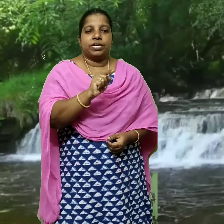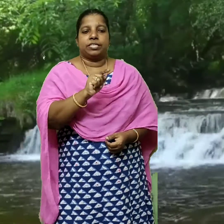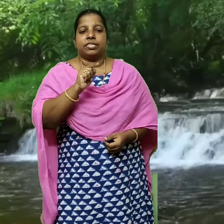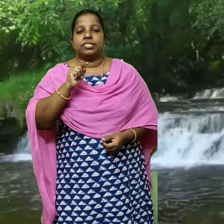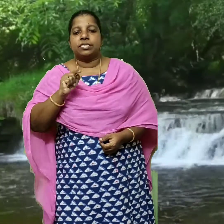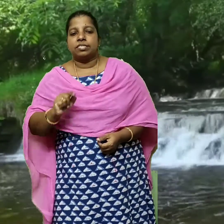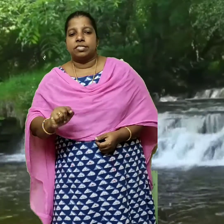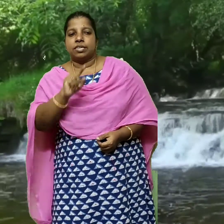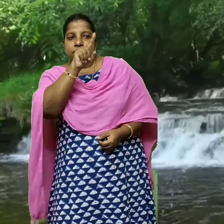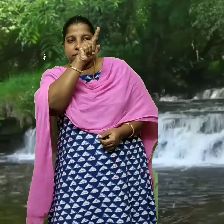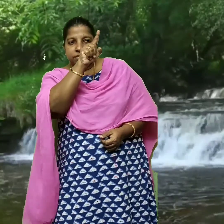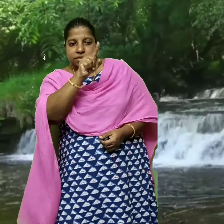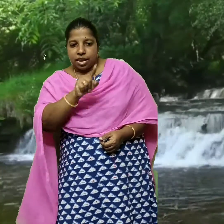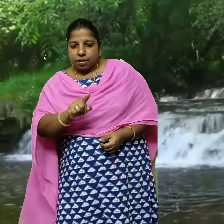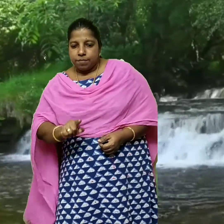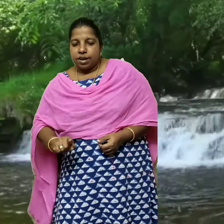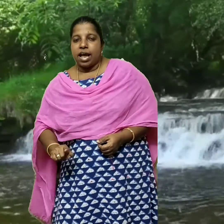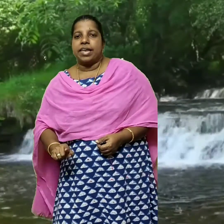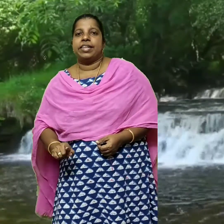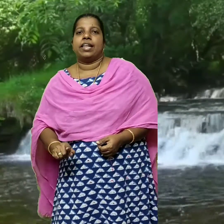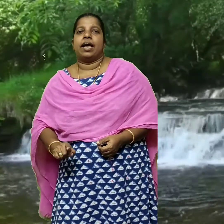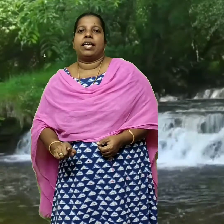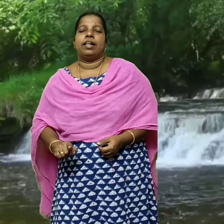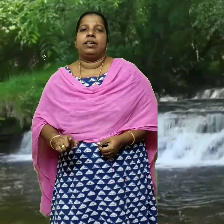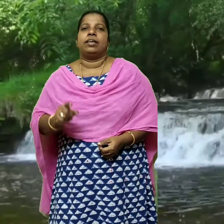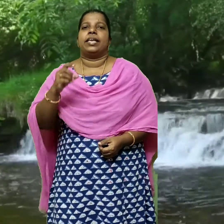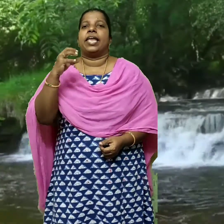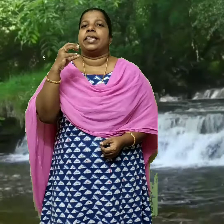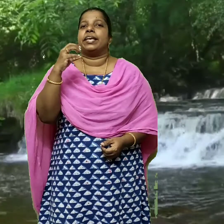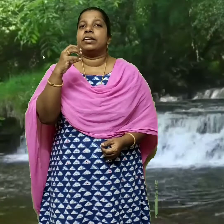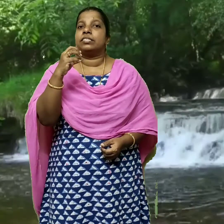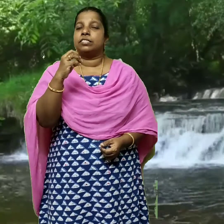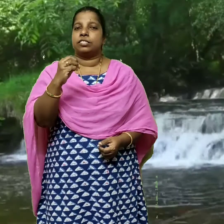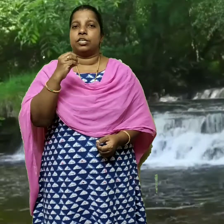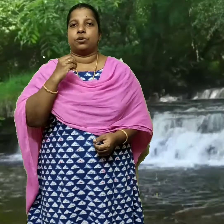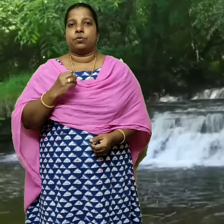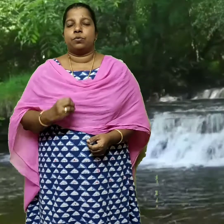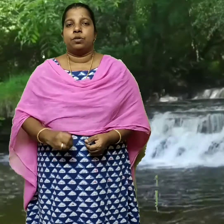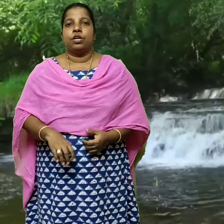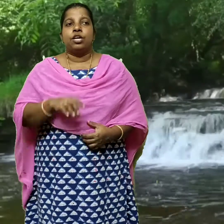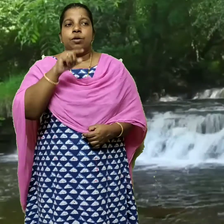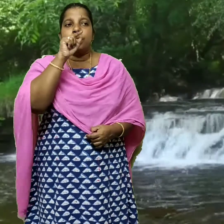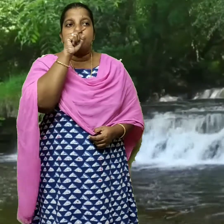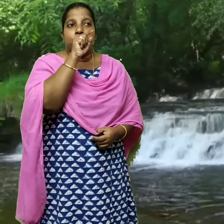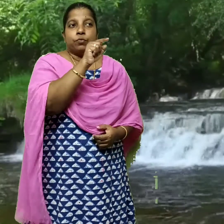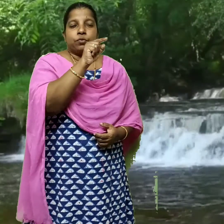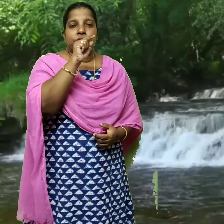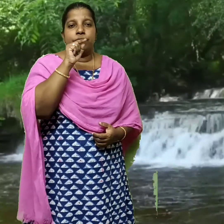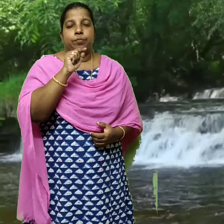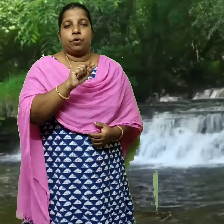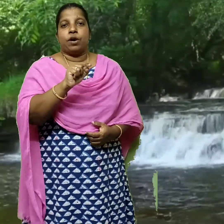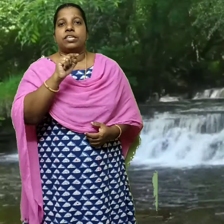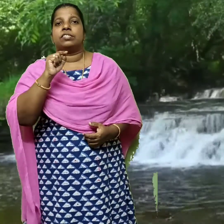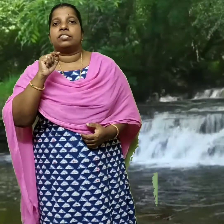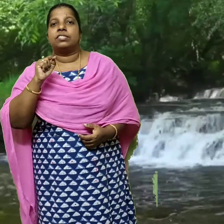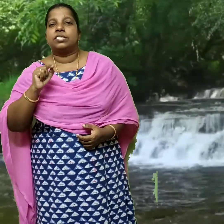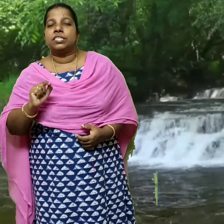3 വെർട്ടിസസ് സെയിം ലൈനിലായാൽ ഏരിയ 0. 3